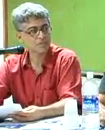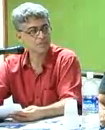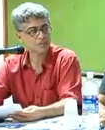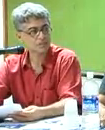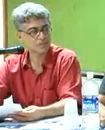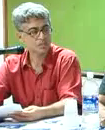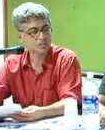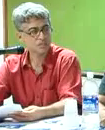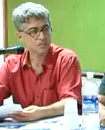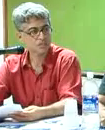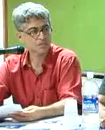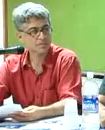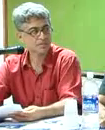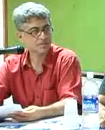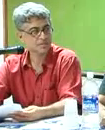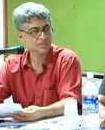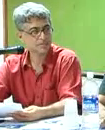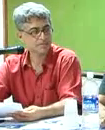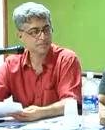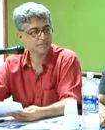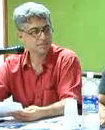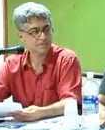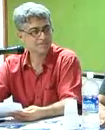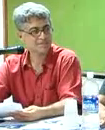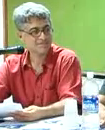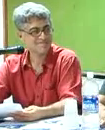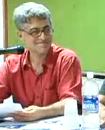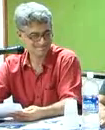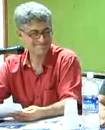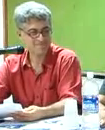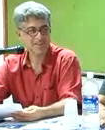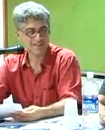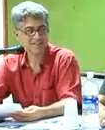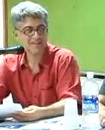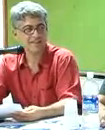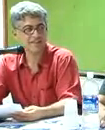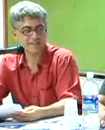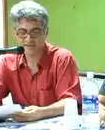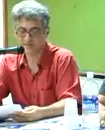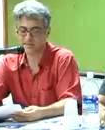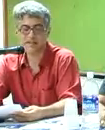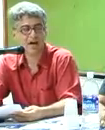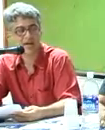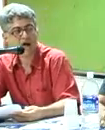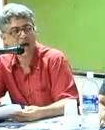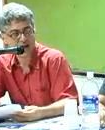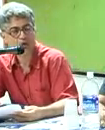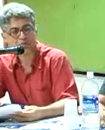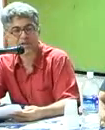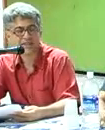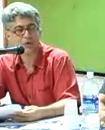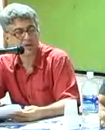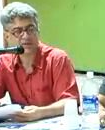फाइल कर सकता है। उसमें बहुत जल्दी रेमेडी मिलती है। जैसे एक केस आपने भी सुप्रीम कोर्ट में फाइल किया था,